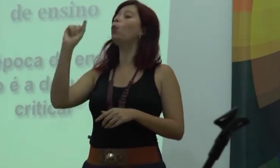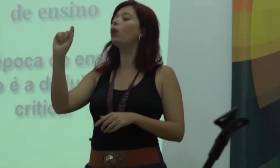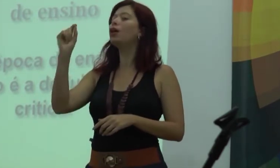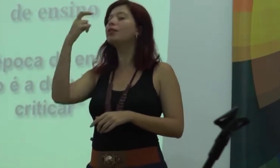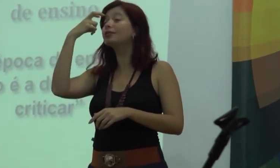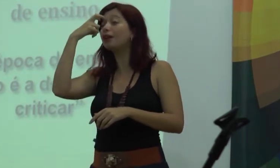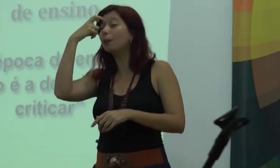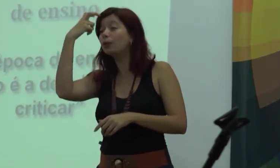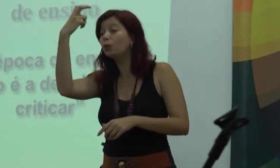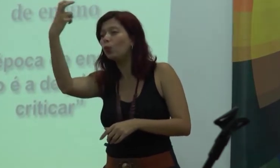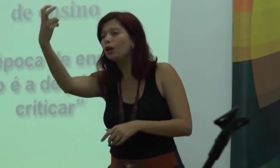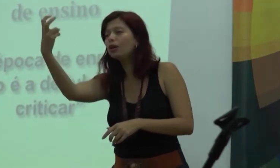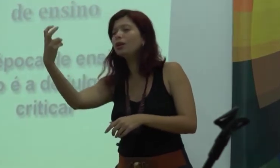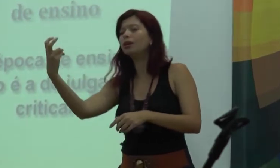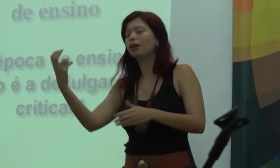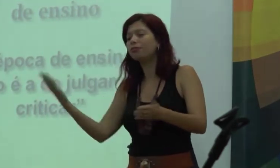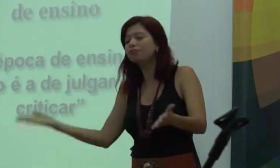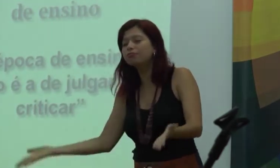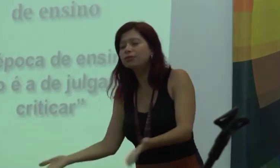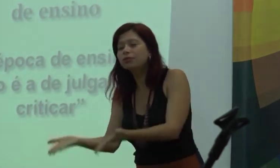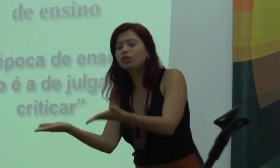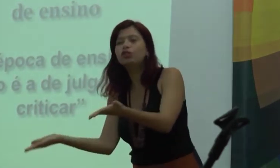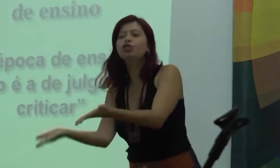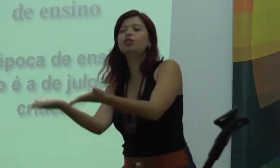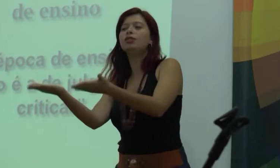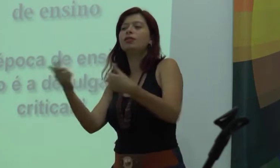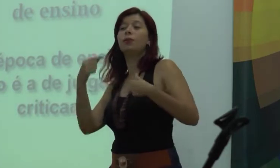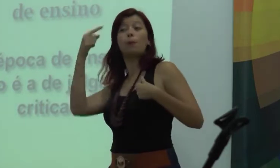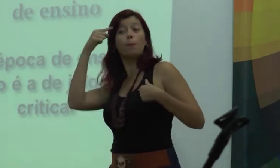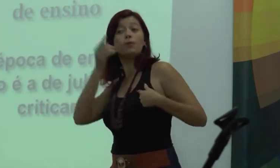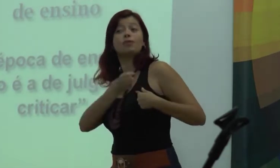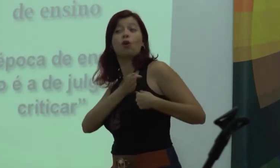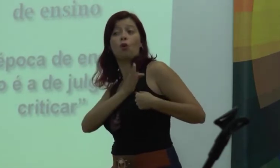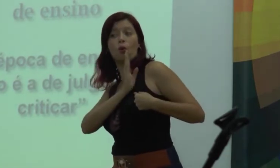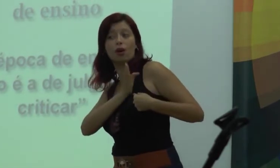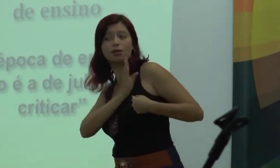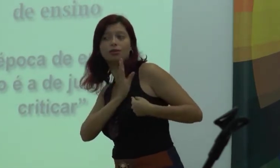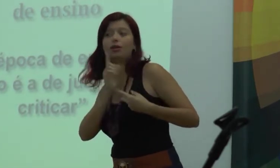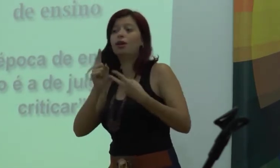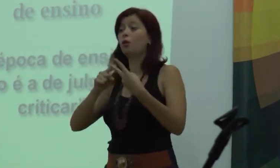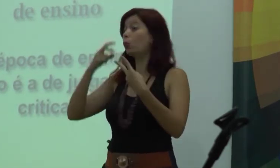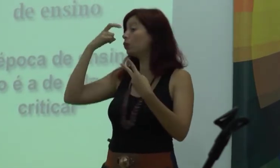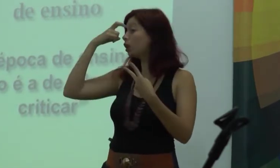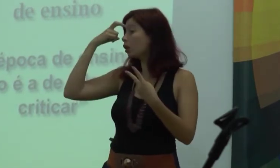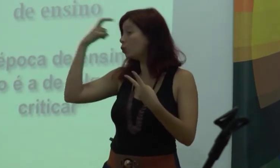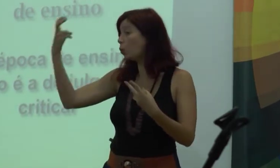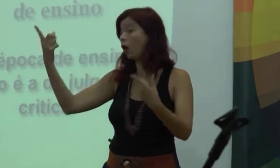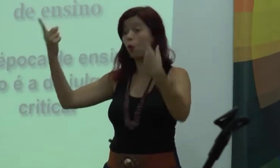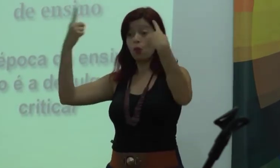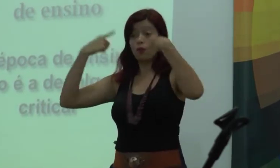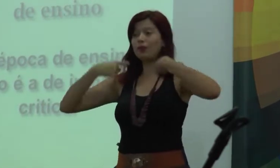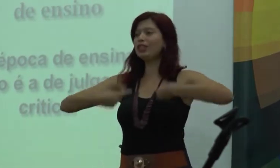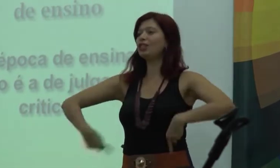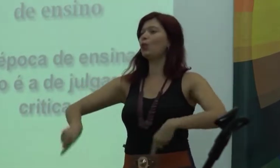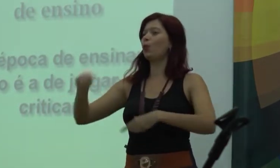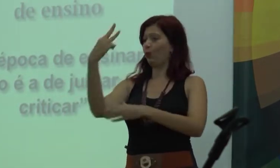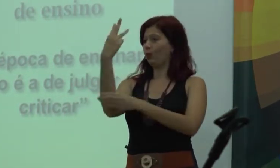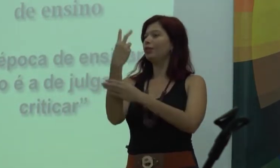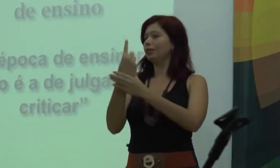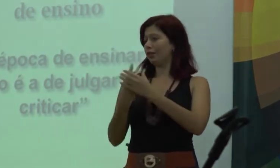Pestalozzi pensou na importância do intelecto da criança, do coração,